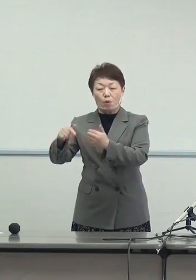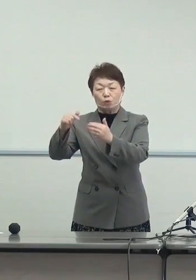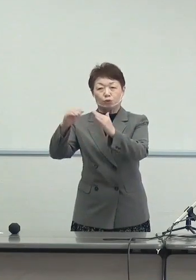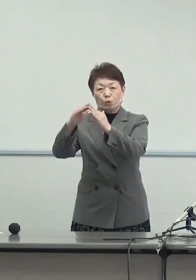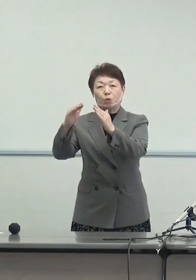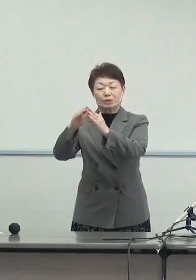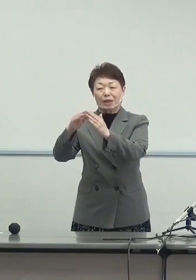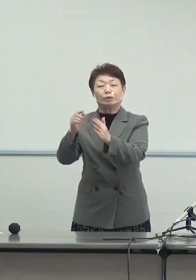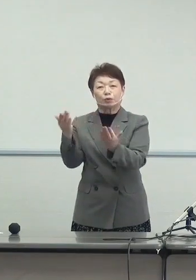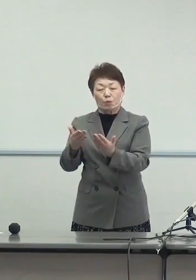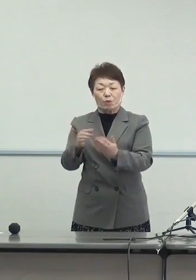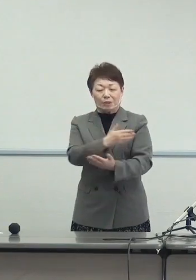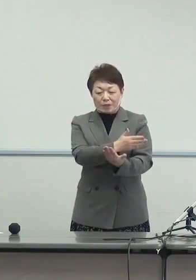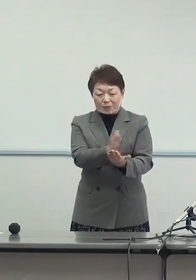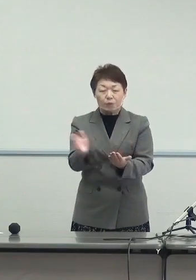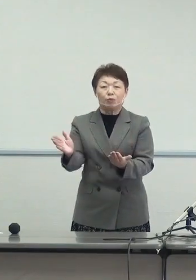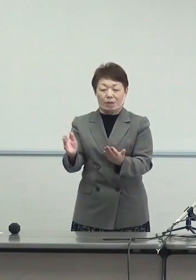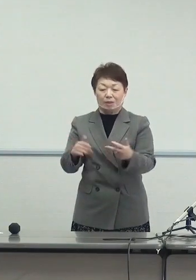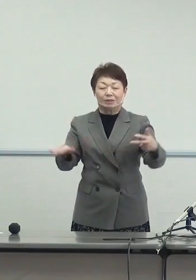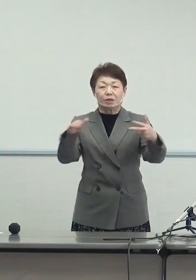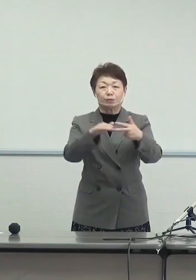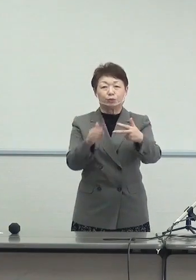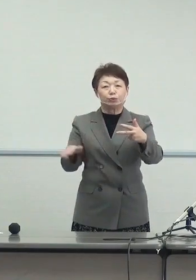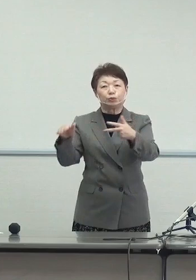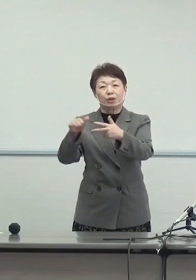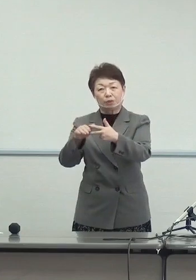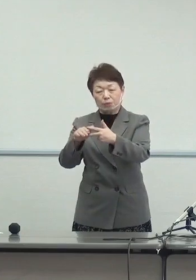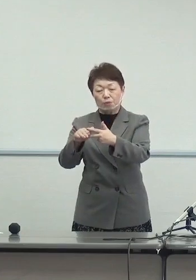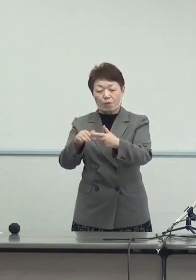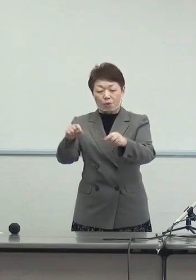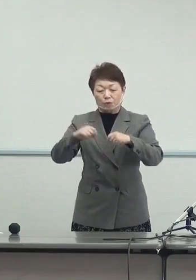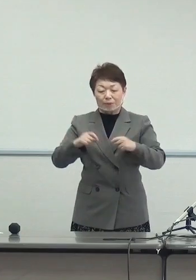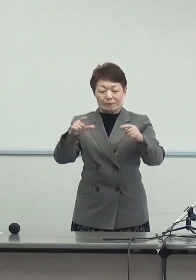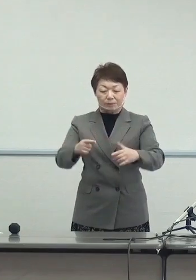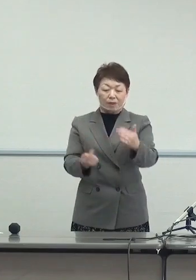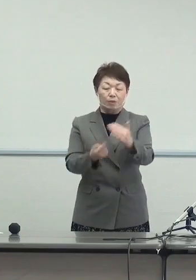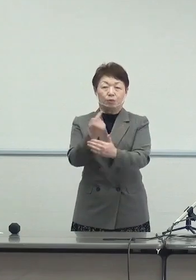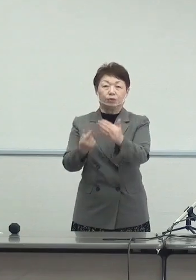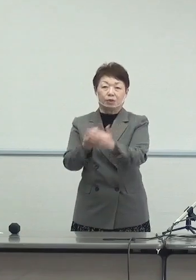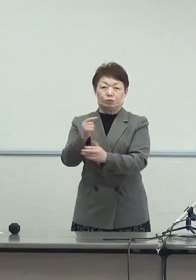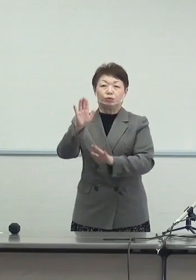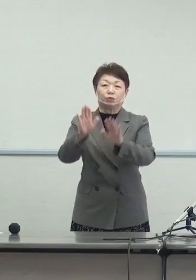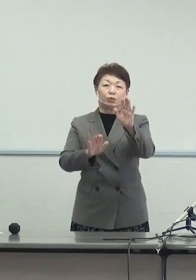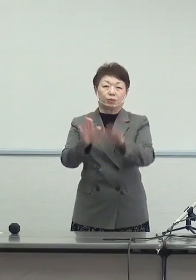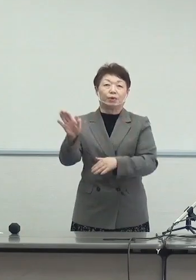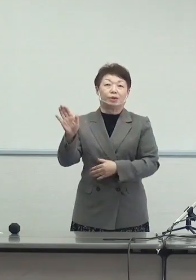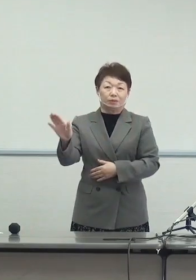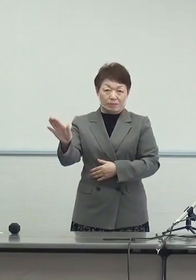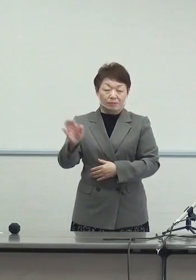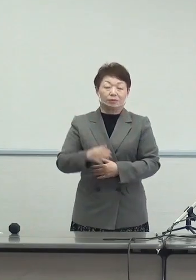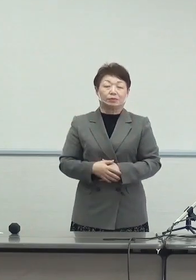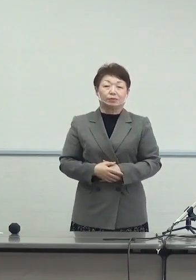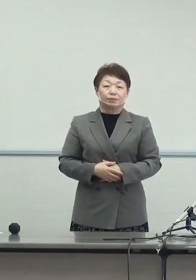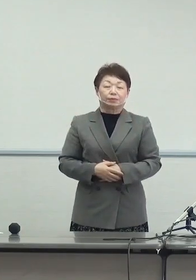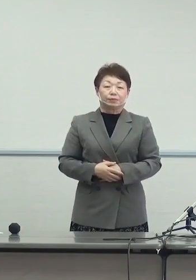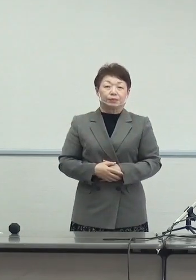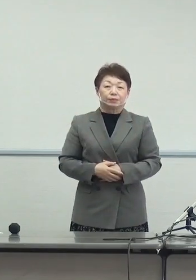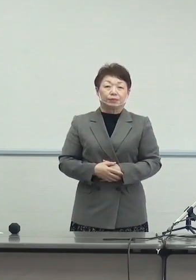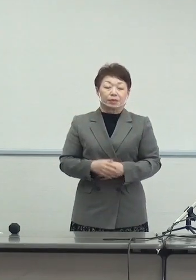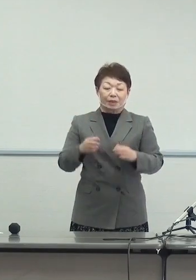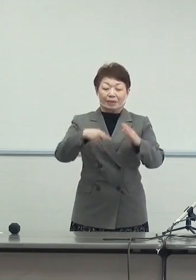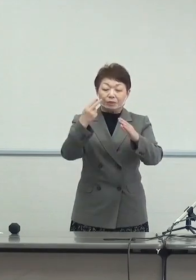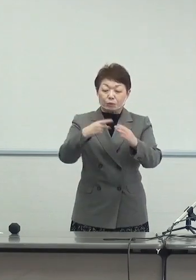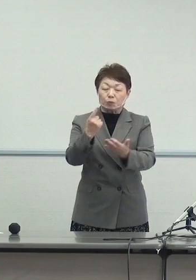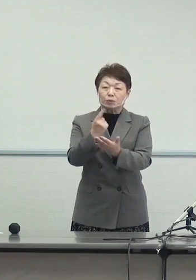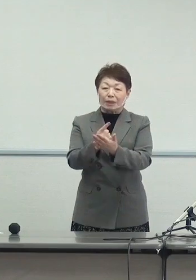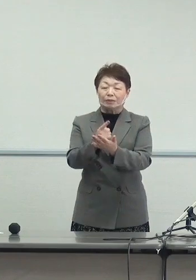クラスターなど、いわゆる多様な施設でのクラスター発生が生じる形になってございますので、一つ、飲食店